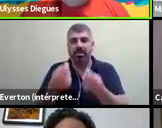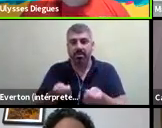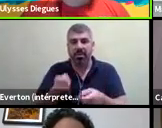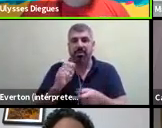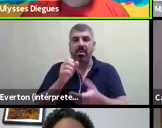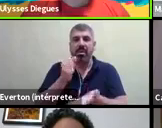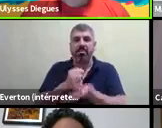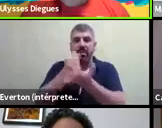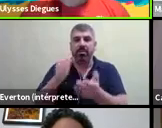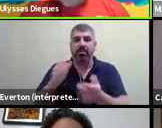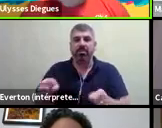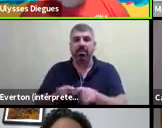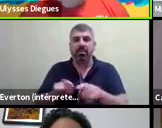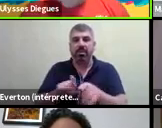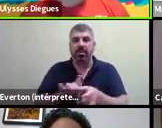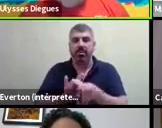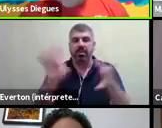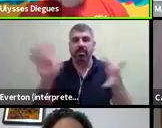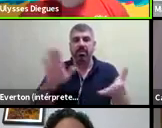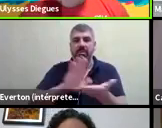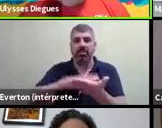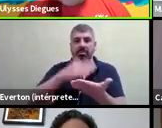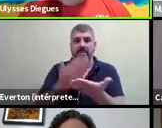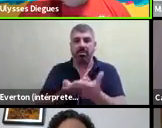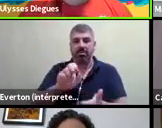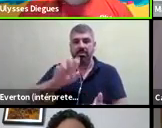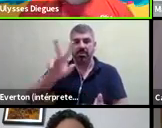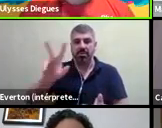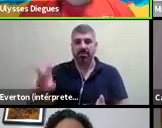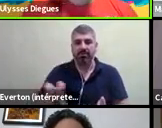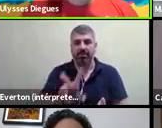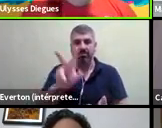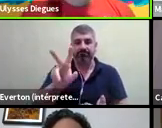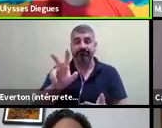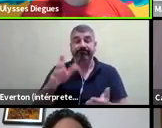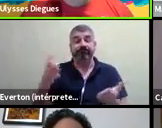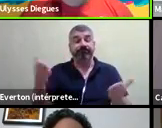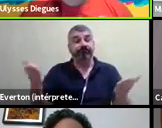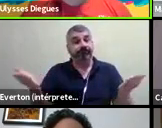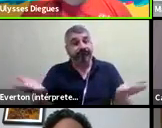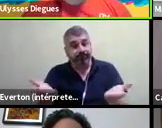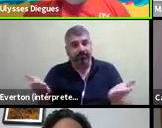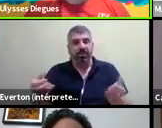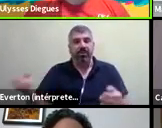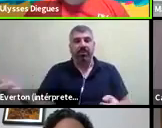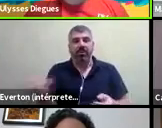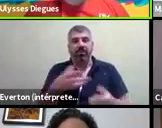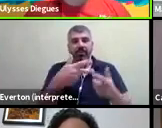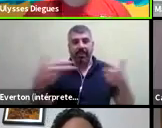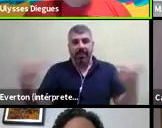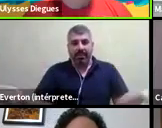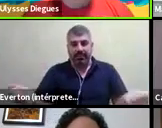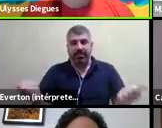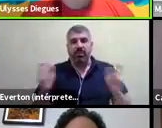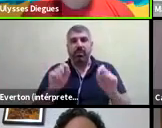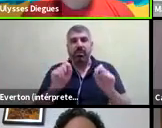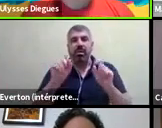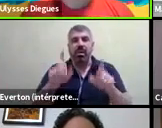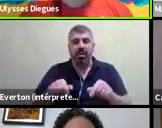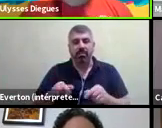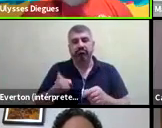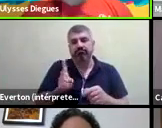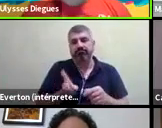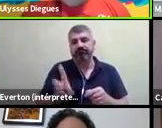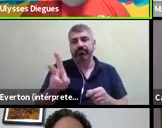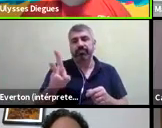e disponibilizar o intérprete Everton. Bem, nós temos uma novidade que agora teremos recorrentemente,